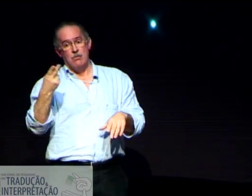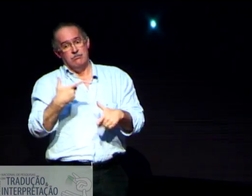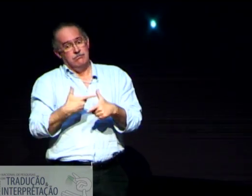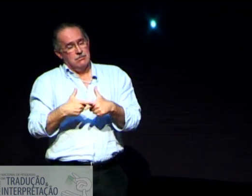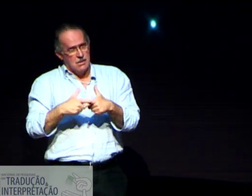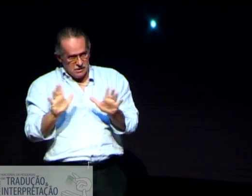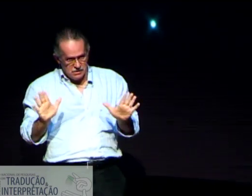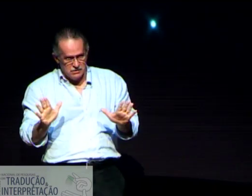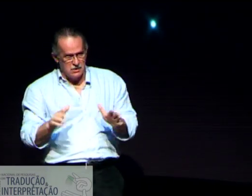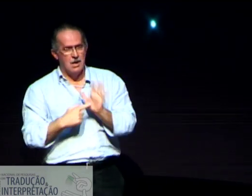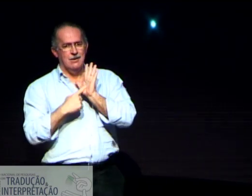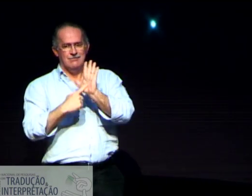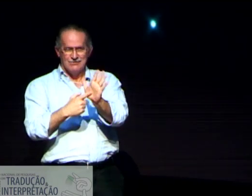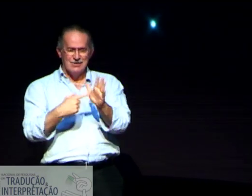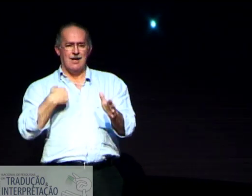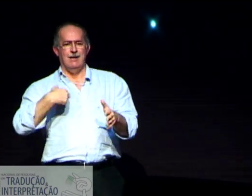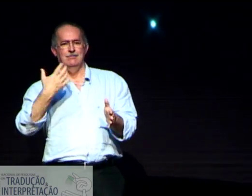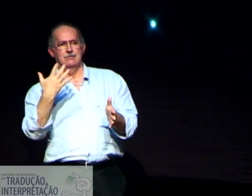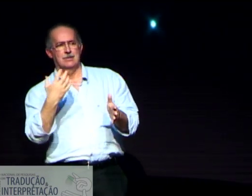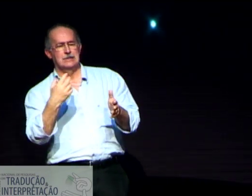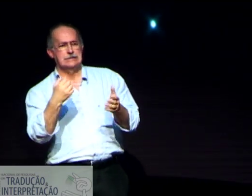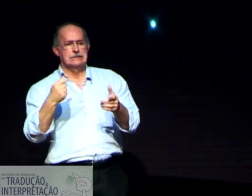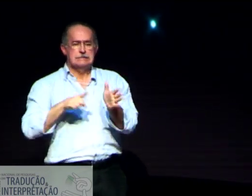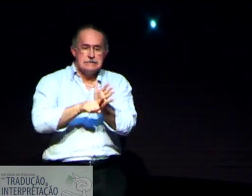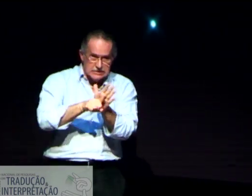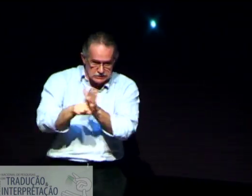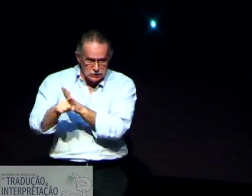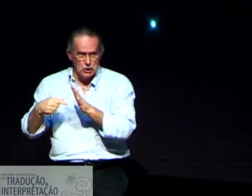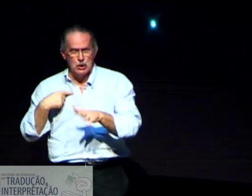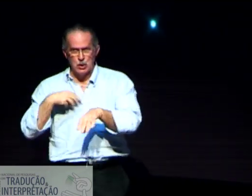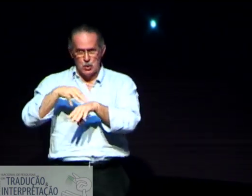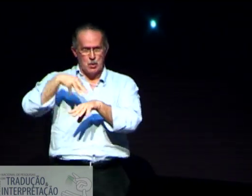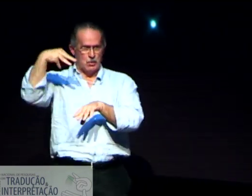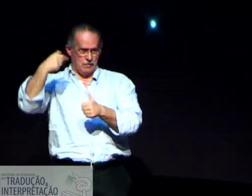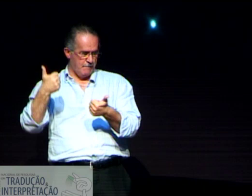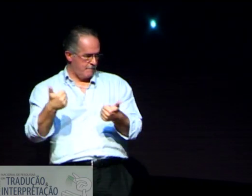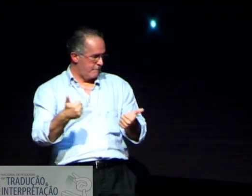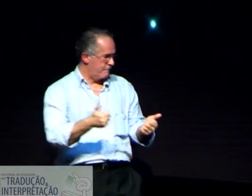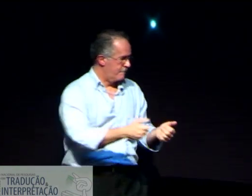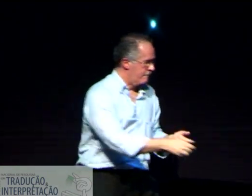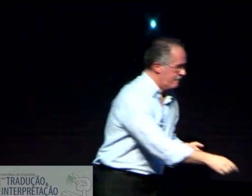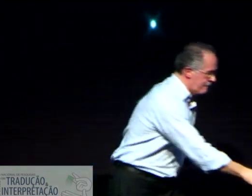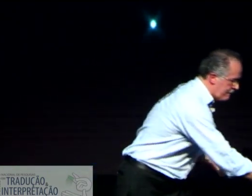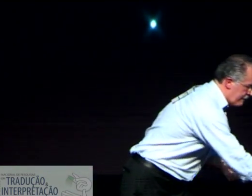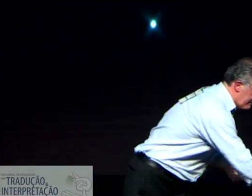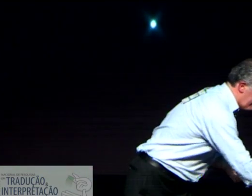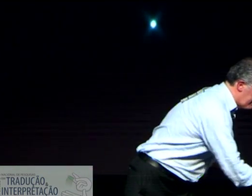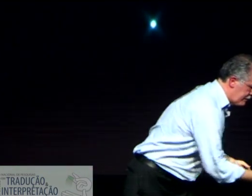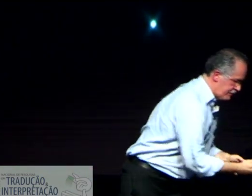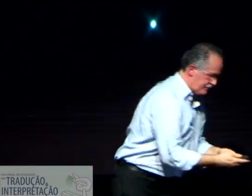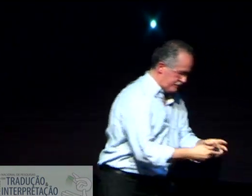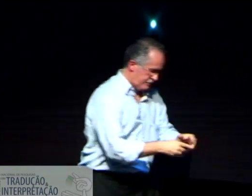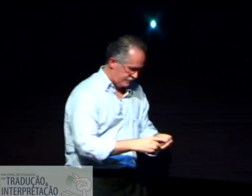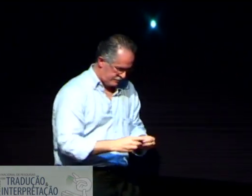eu queria ver se a interpretação era correta ou se tinham problemas. E isso foi o meu